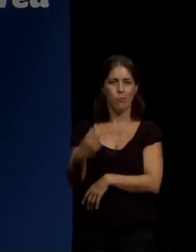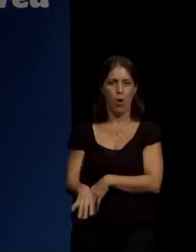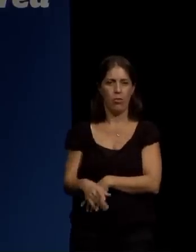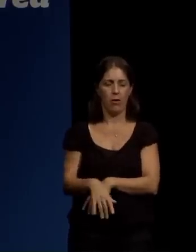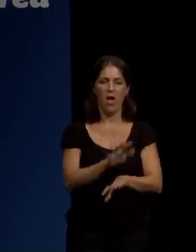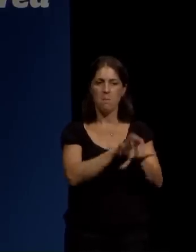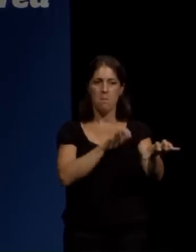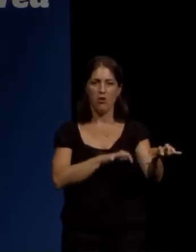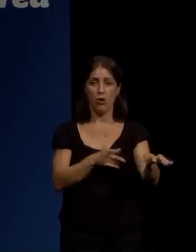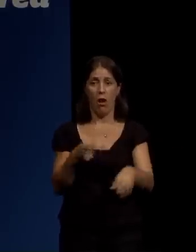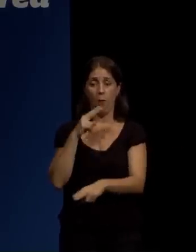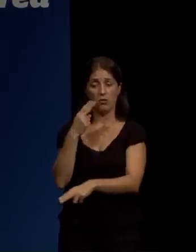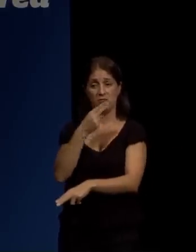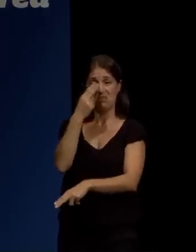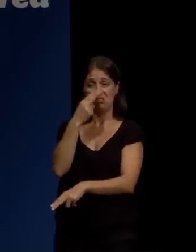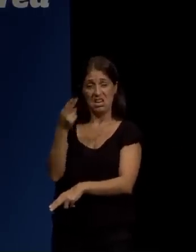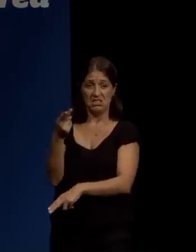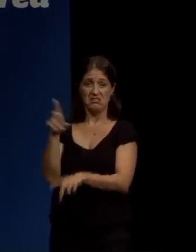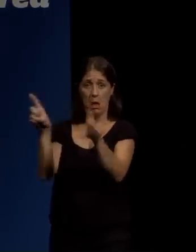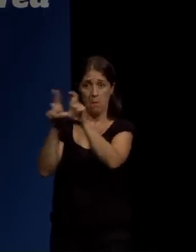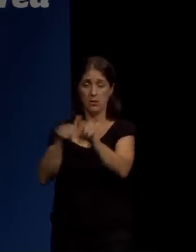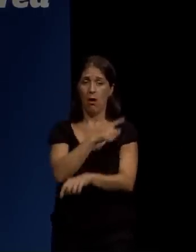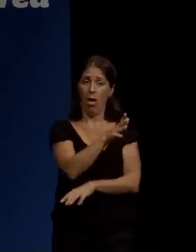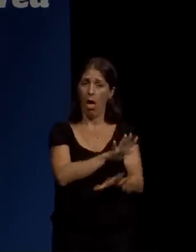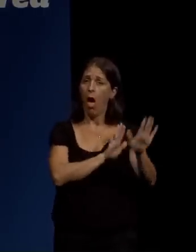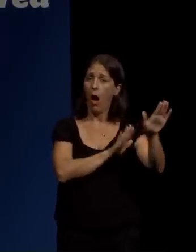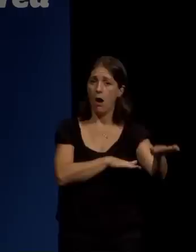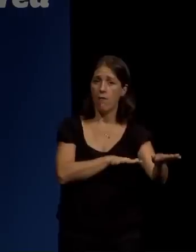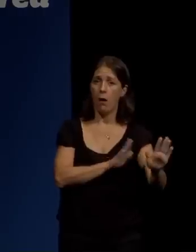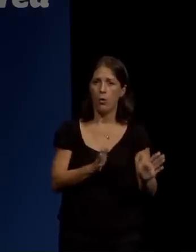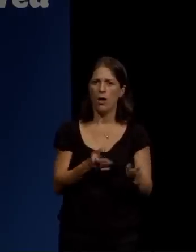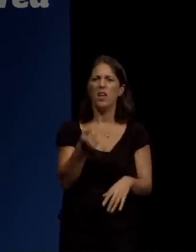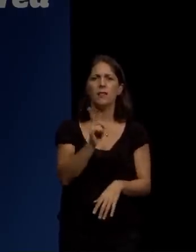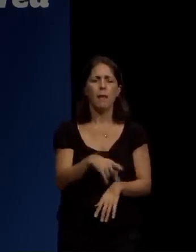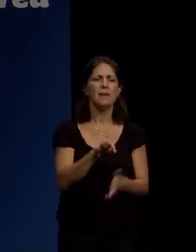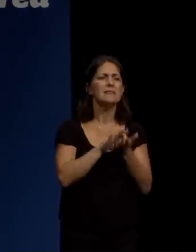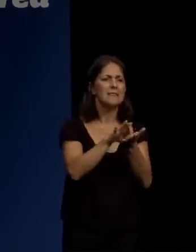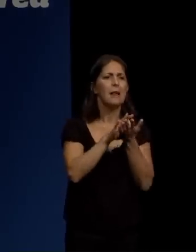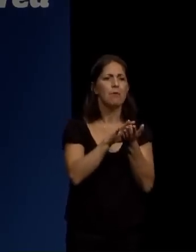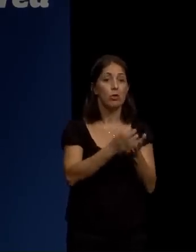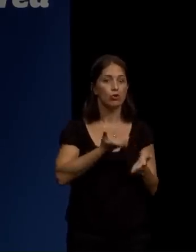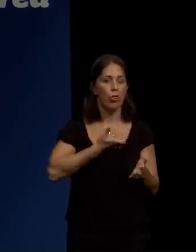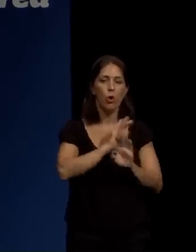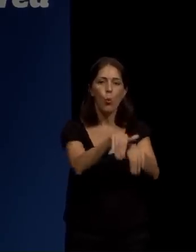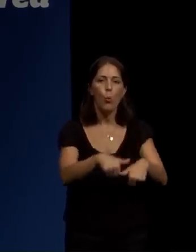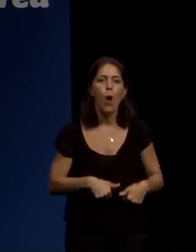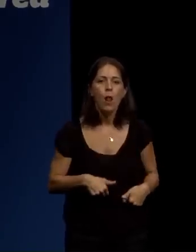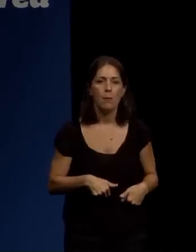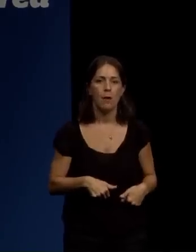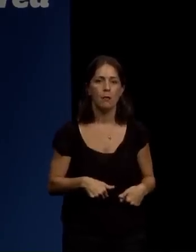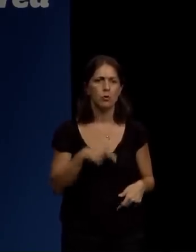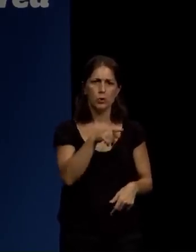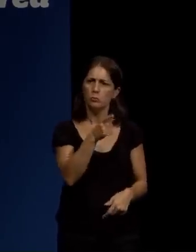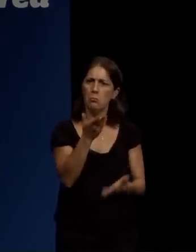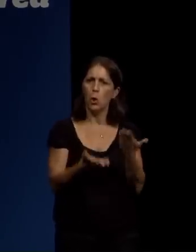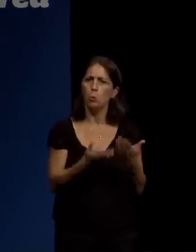e en contra dos intereses das empresas que estaban detrás. A remunicipalización de servicios, sí, a remunicipalización de servicios é xustiza